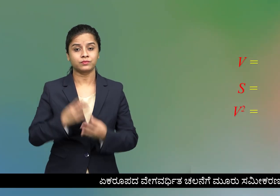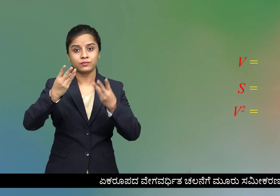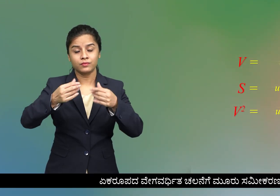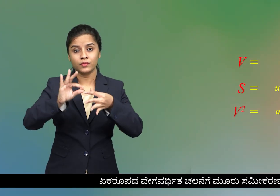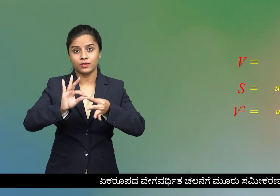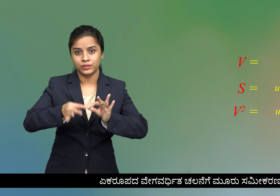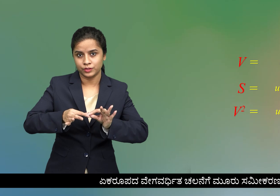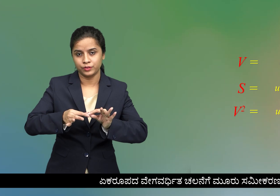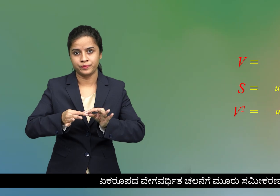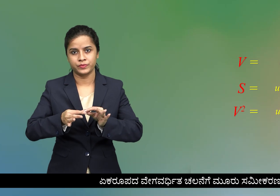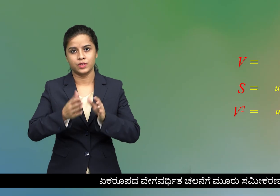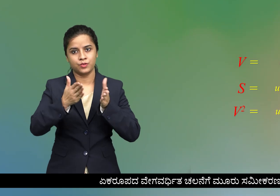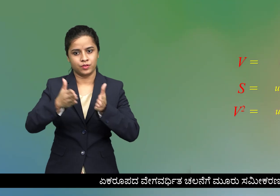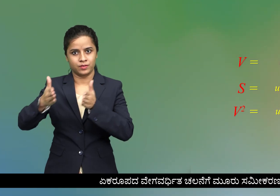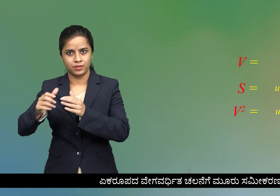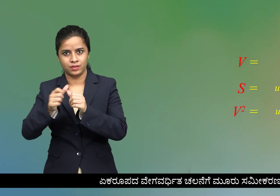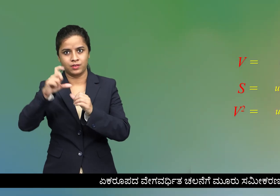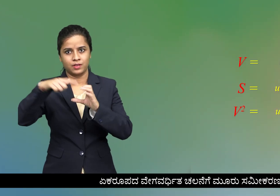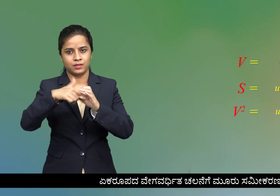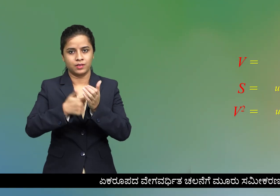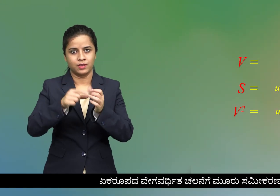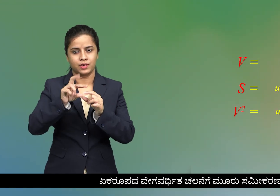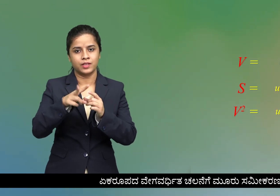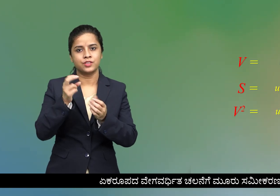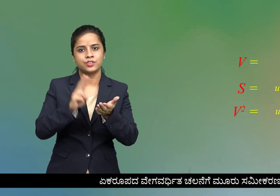ಏಕರೂಪದ ವೇಗವರ್ಧಿತ ಚಲನೆಗೆ 3 ಸಮೀಕರಣಗಳಿವೆ.